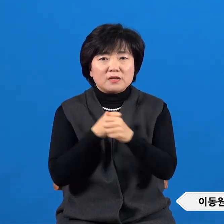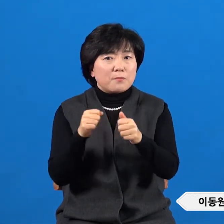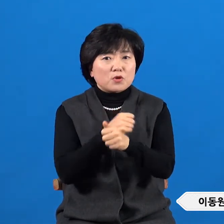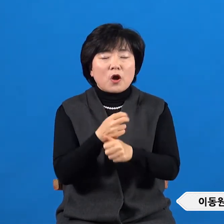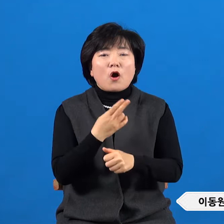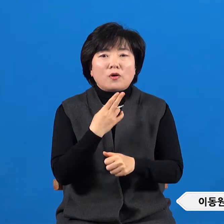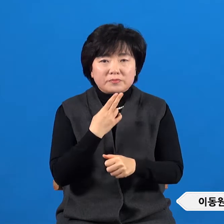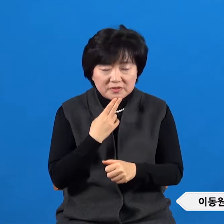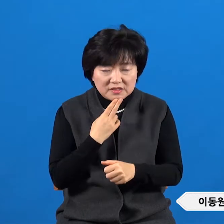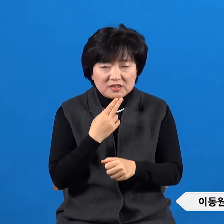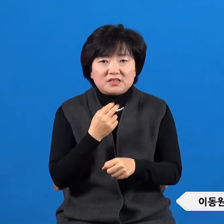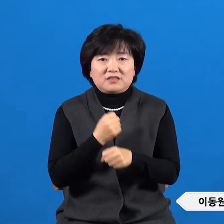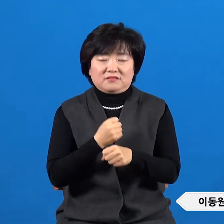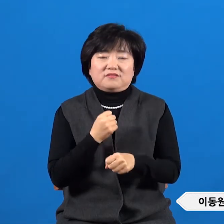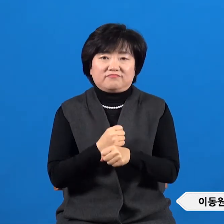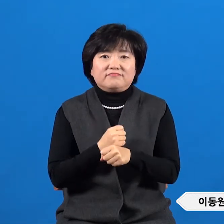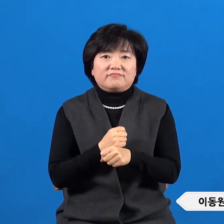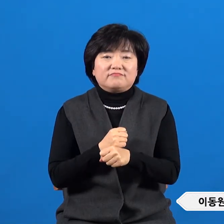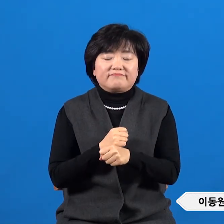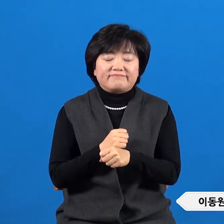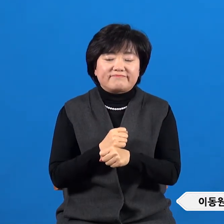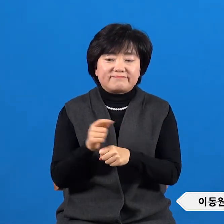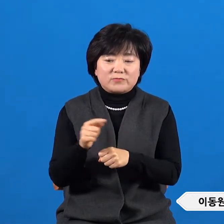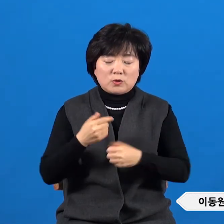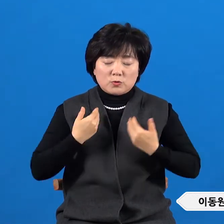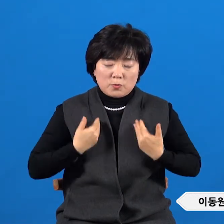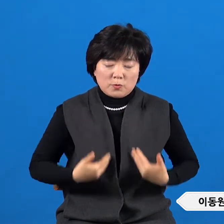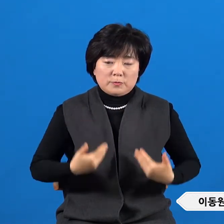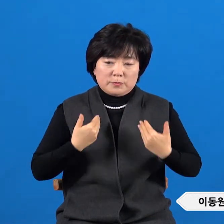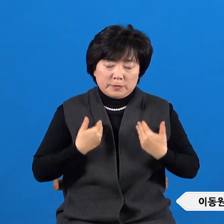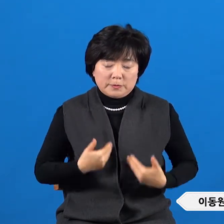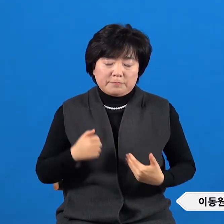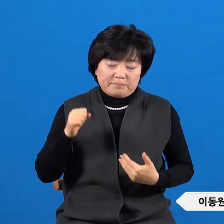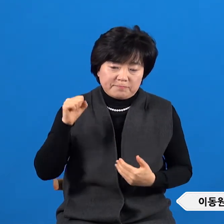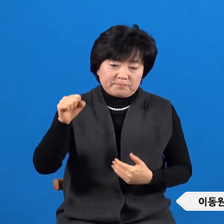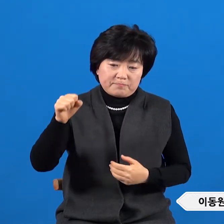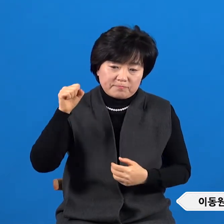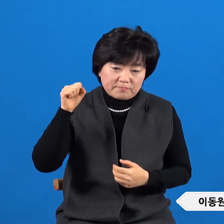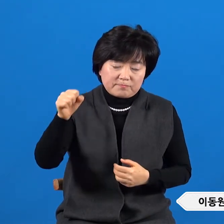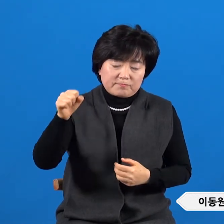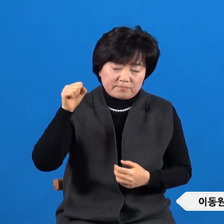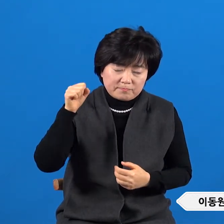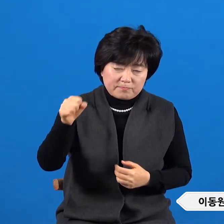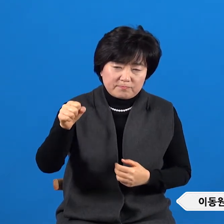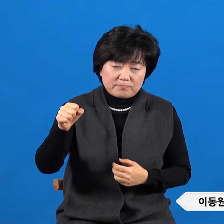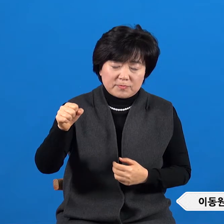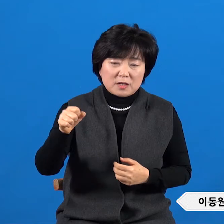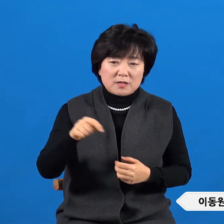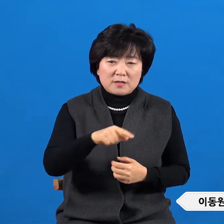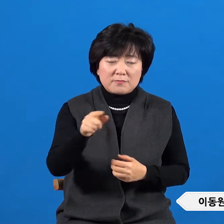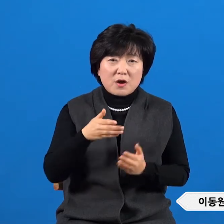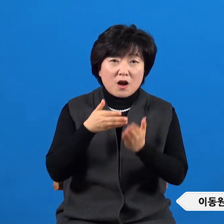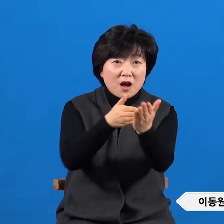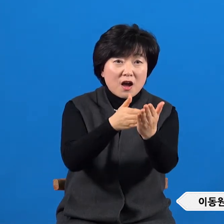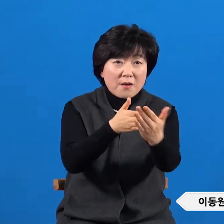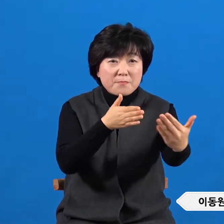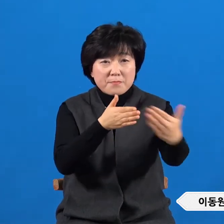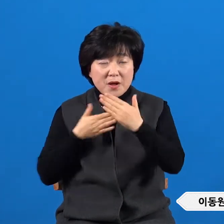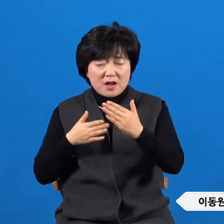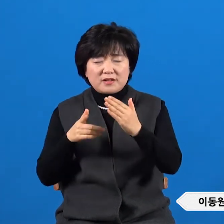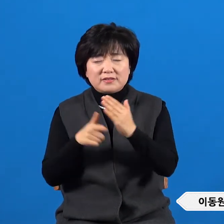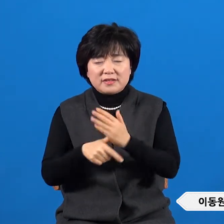불복종 운동을 선택했습니다. 그는 자기의 정당한 주장들이 사람들의 이기심으로 외면당할